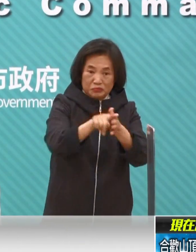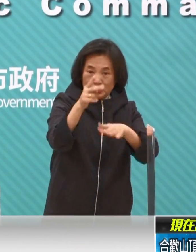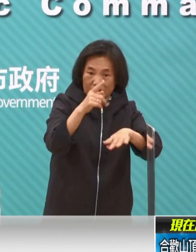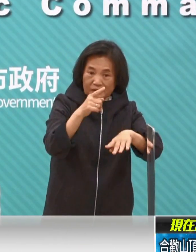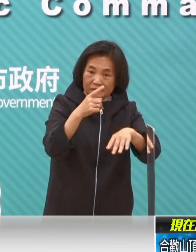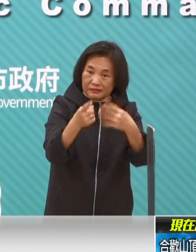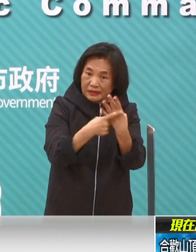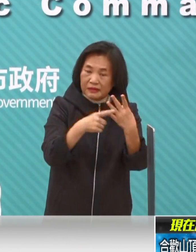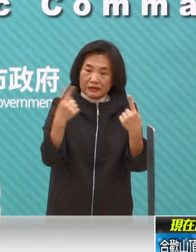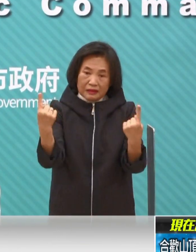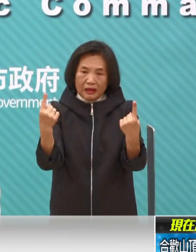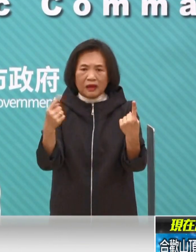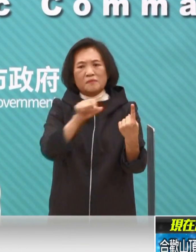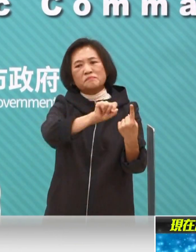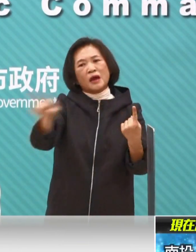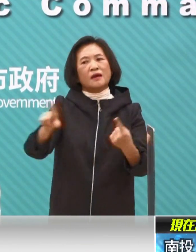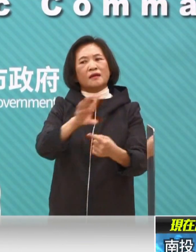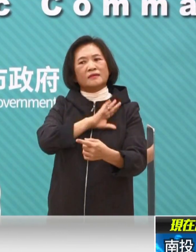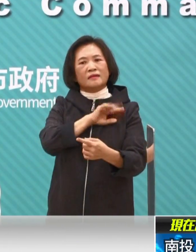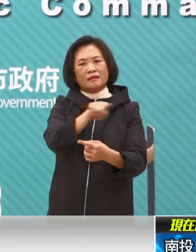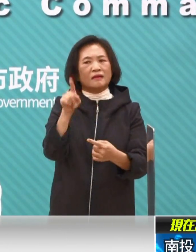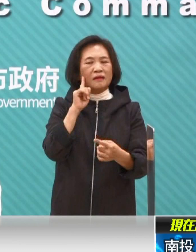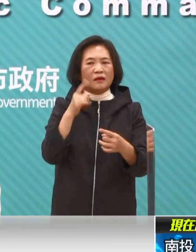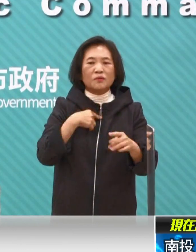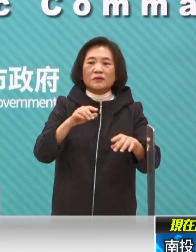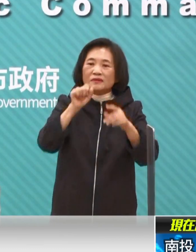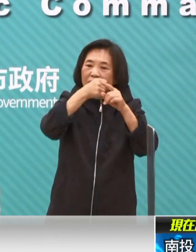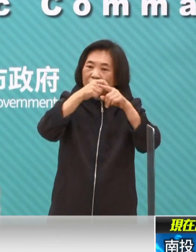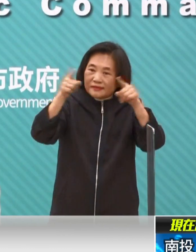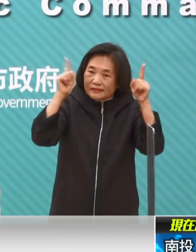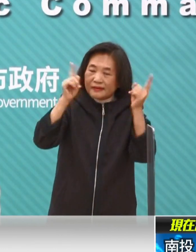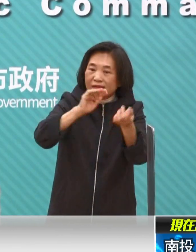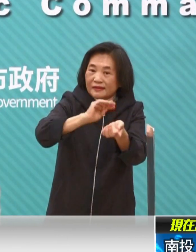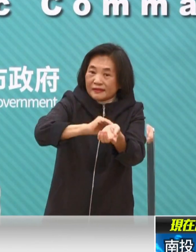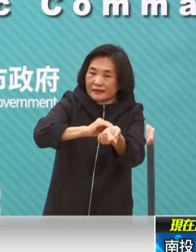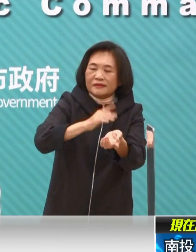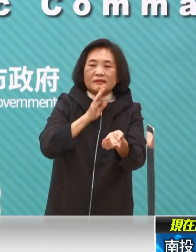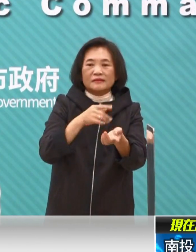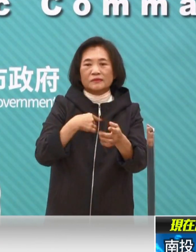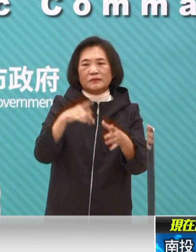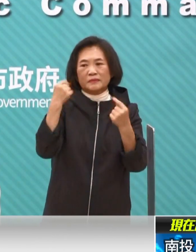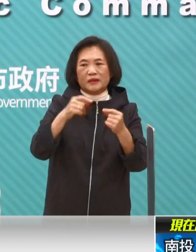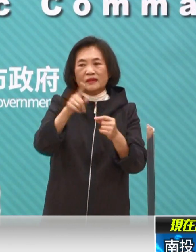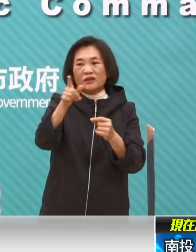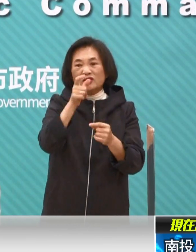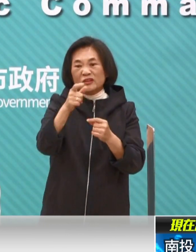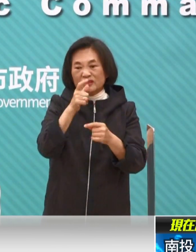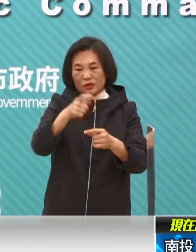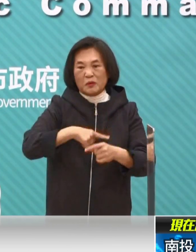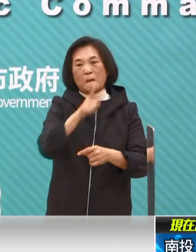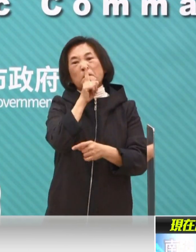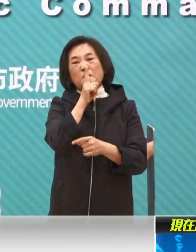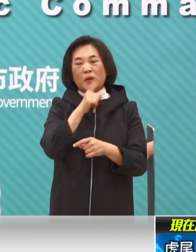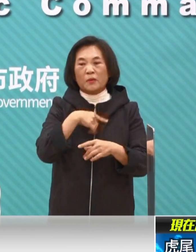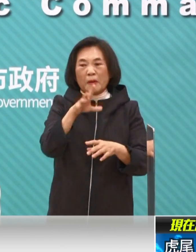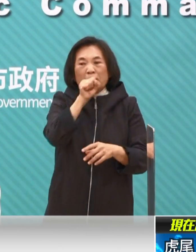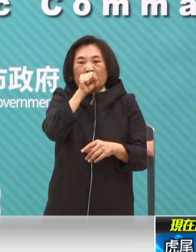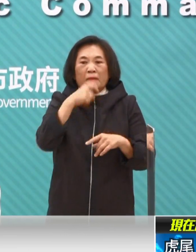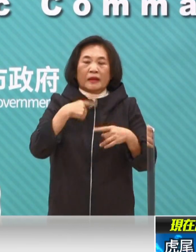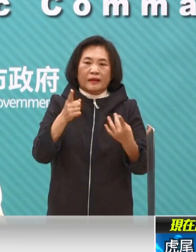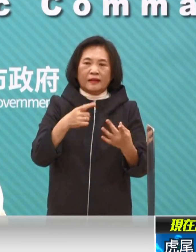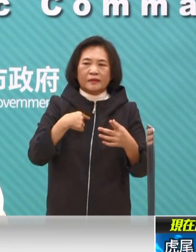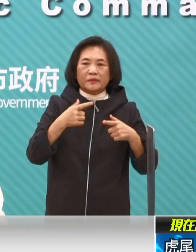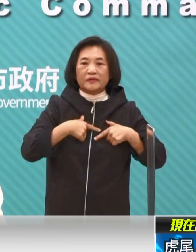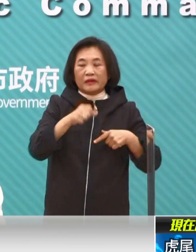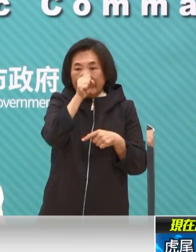们在怎样，欸，我还是台大医学外科教授呢，你这安排是医疗人员，那叫我闭嘴，我是乖乖闭嘴了，所以心里面